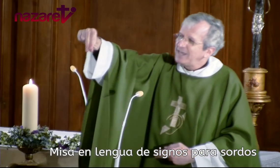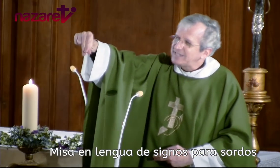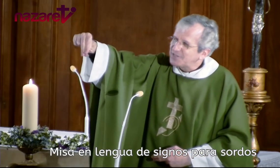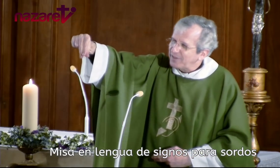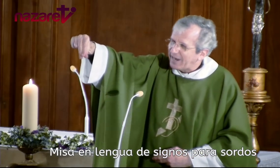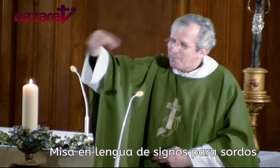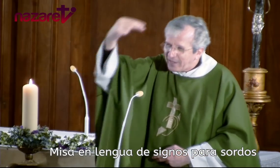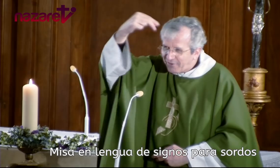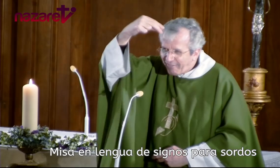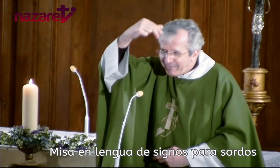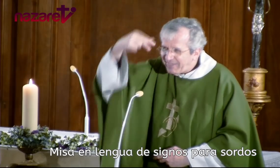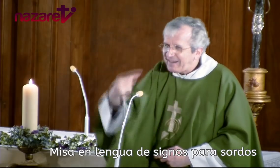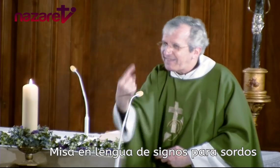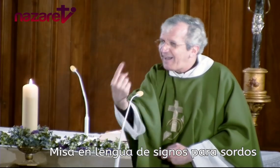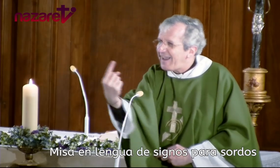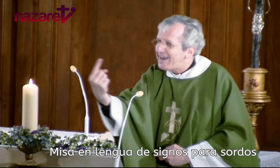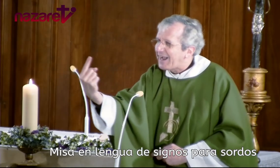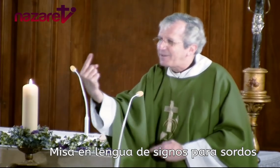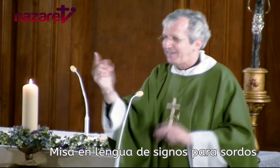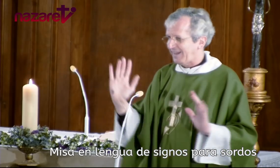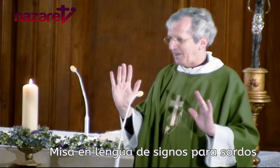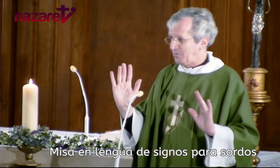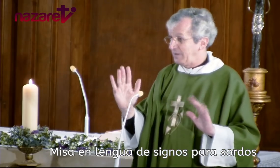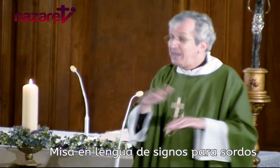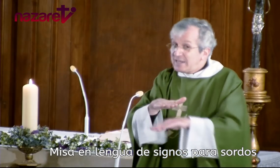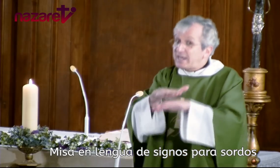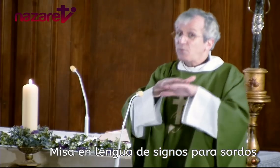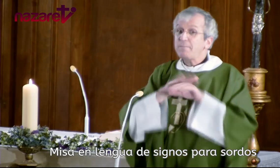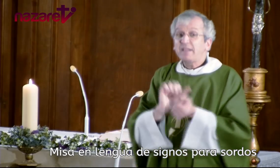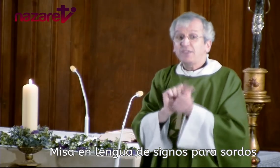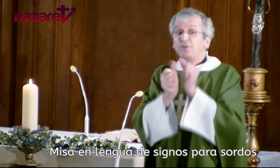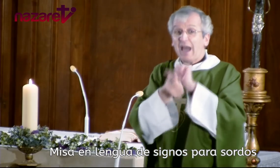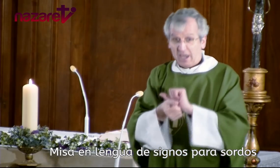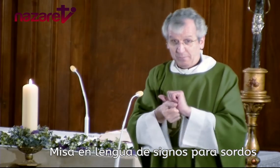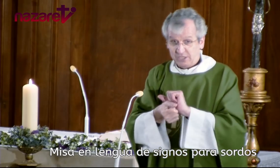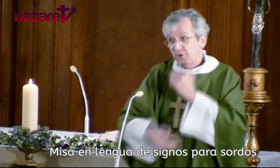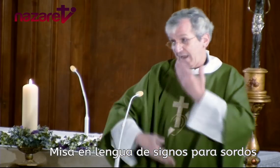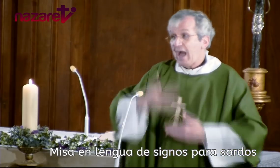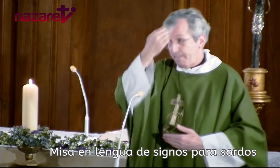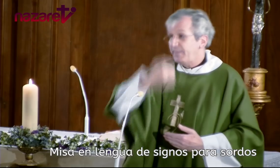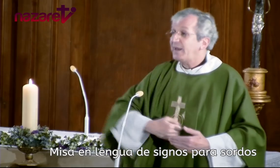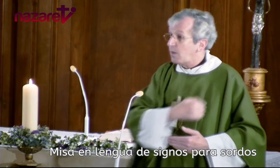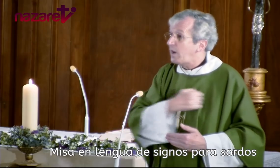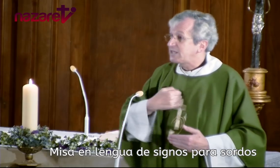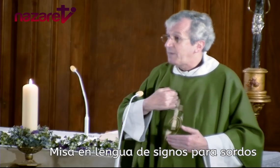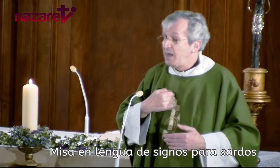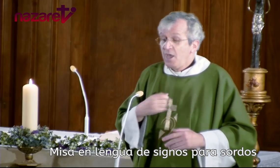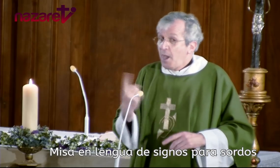se soltará un poquito de ceniza en la cabeza de cada uno. Será una invitación a la conversión, al empezar la Cuaresma, pero